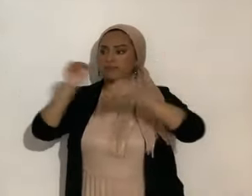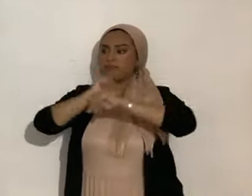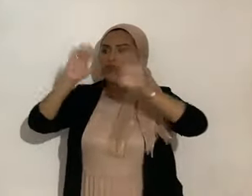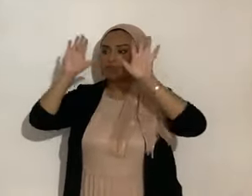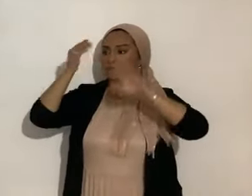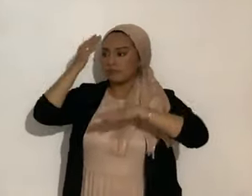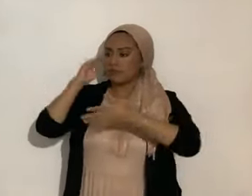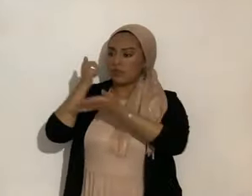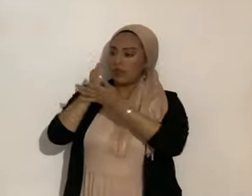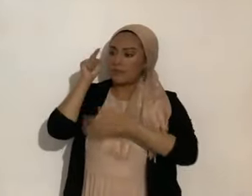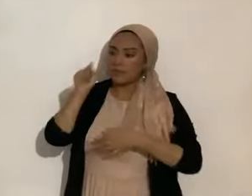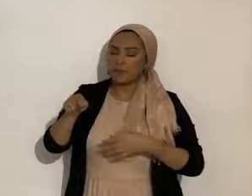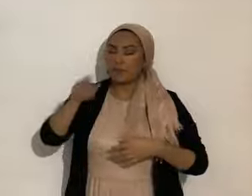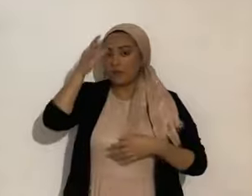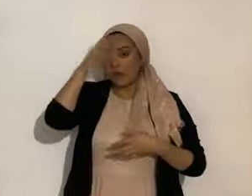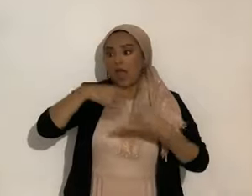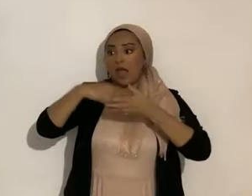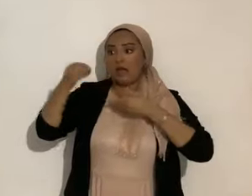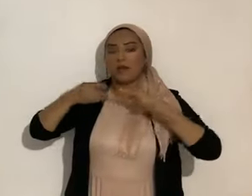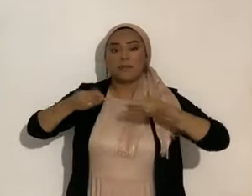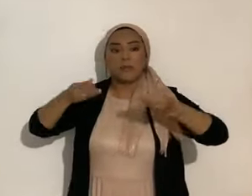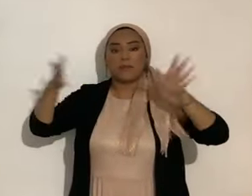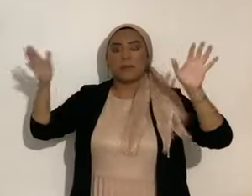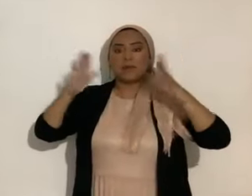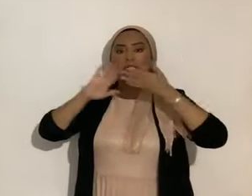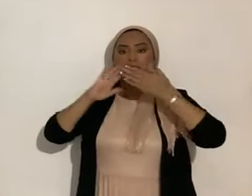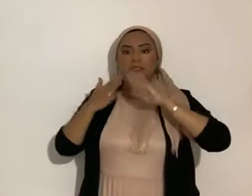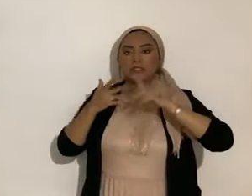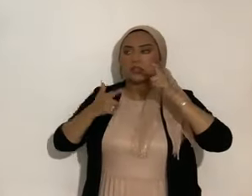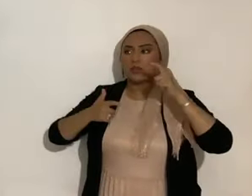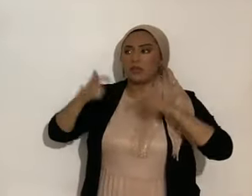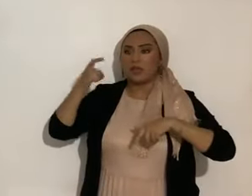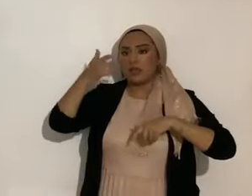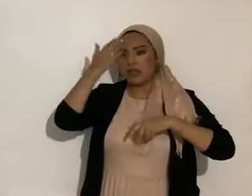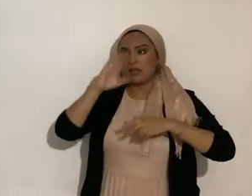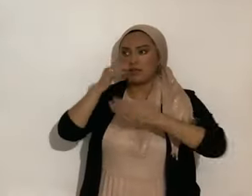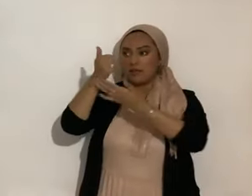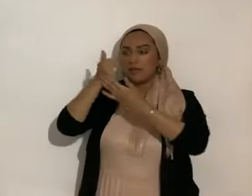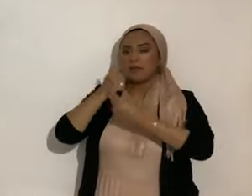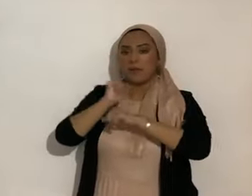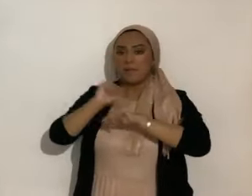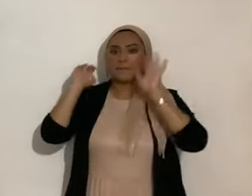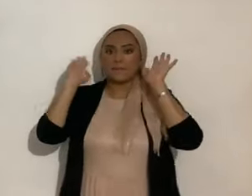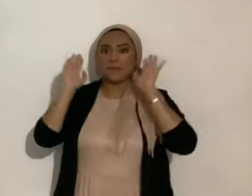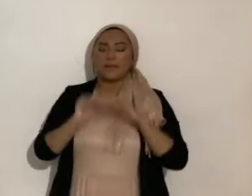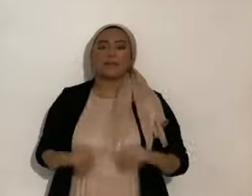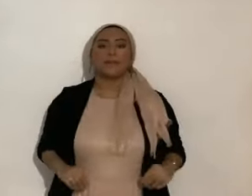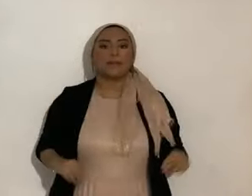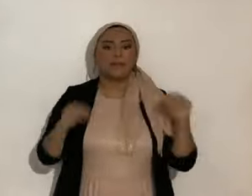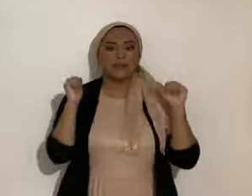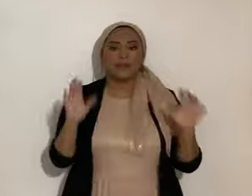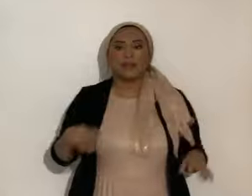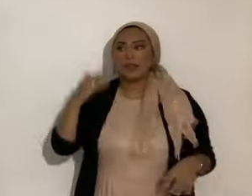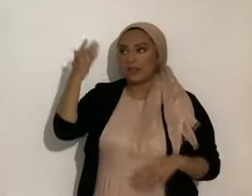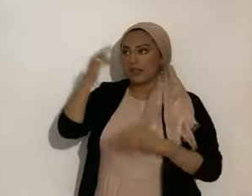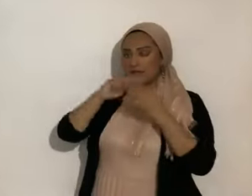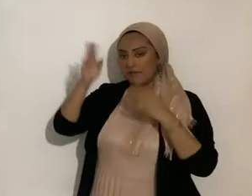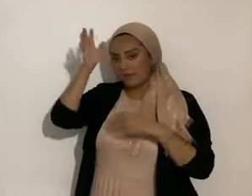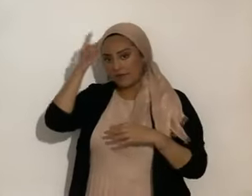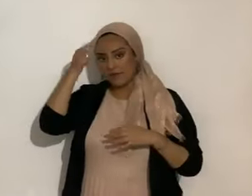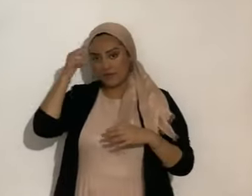Elohim contigo. Él se fue publicando por toda la ciudad cuán grandes cosas había hecho Yahshua con él. Bendito es el Abacados por